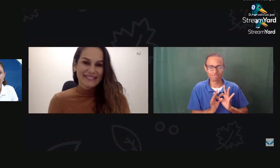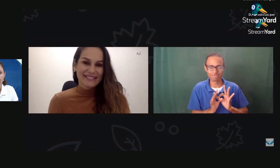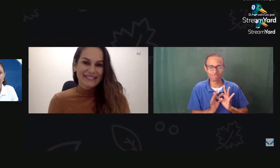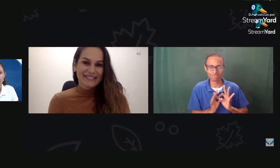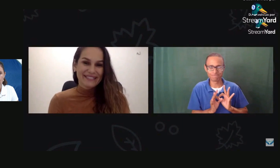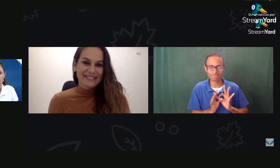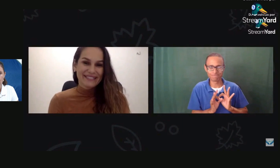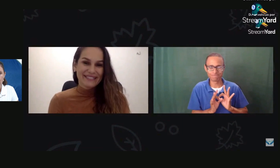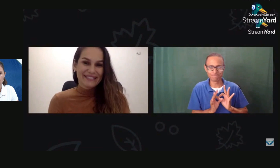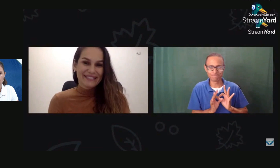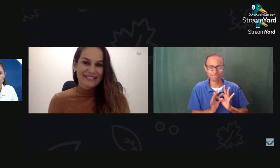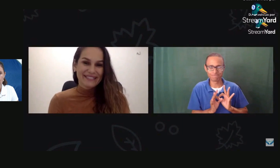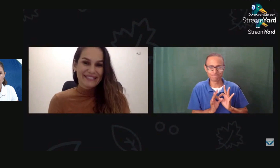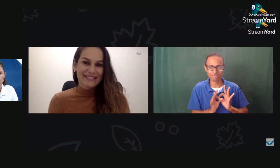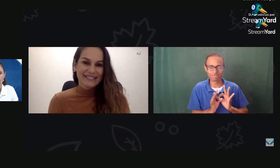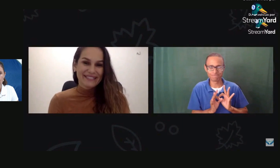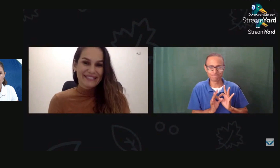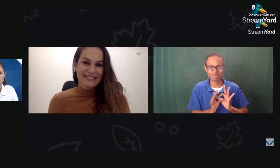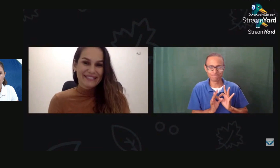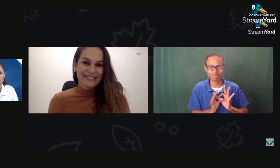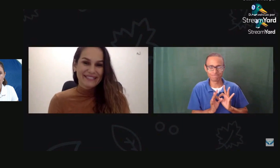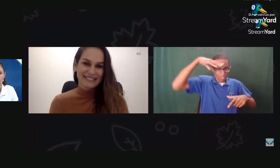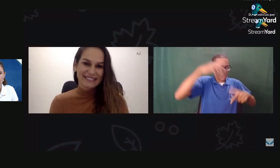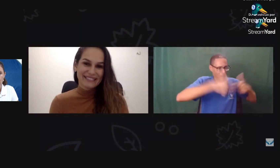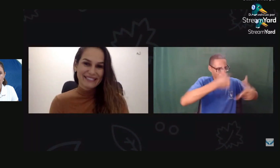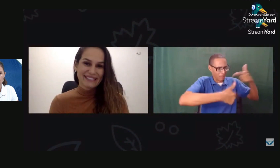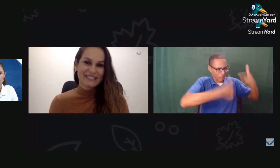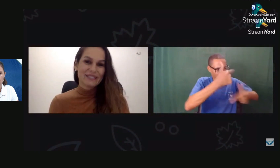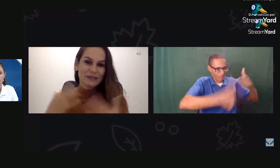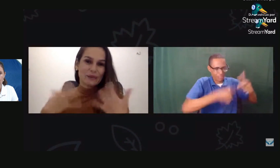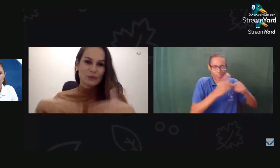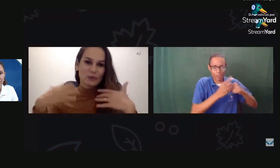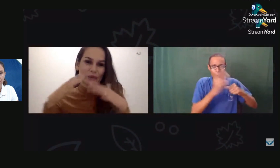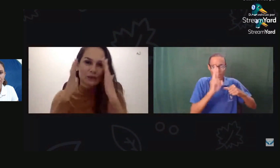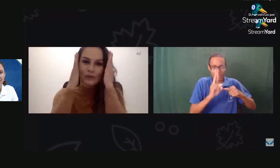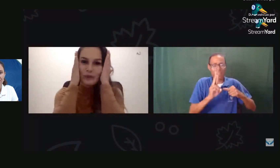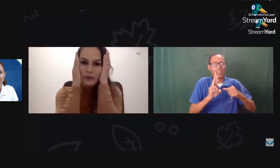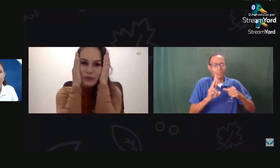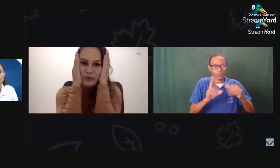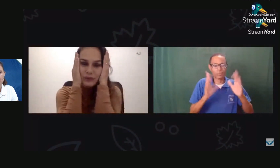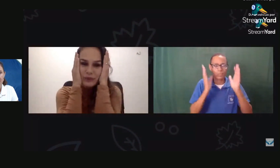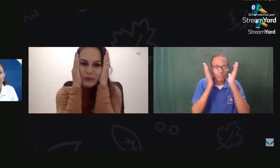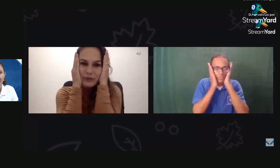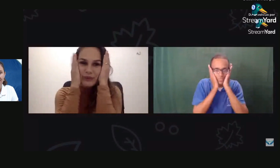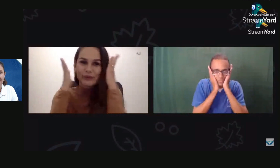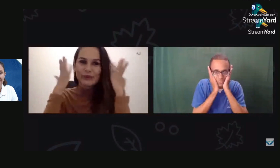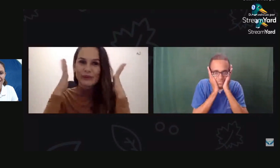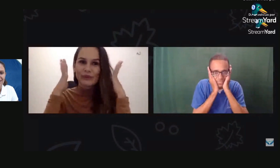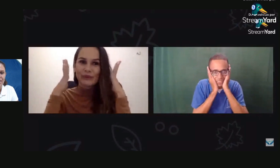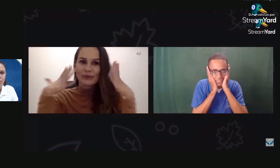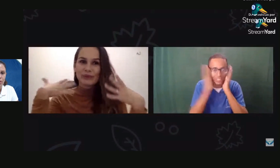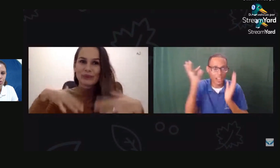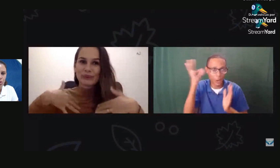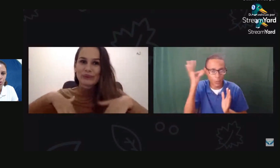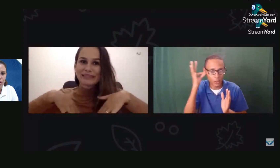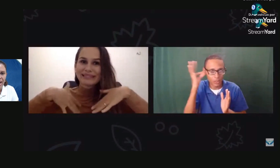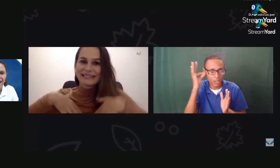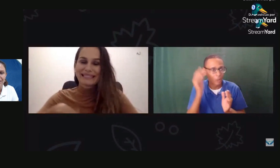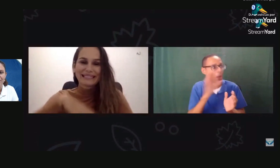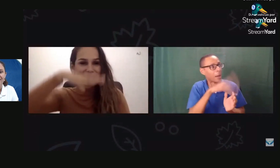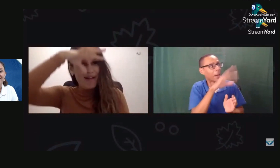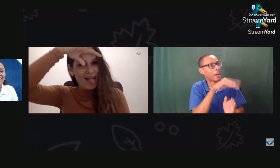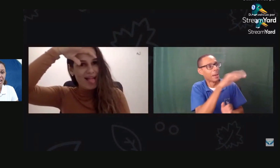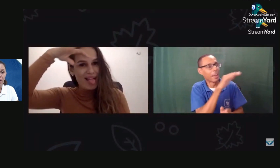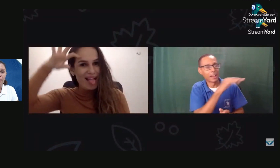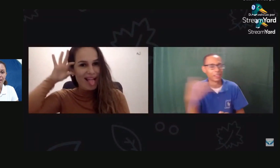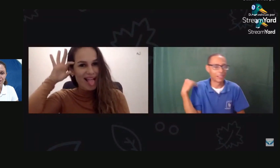contato sempre juntos. A gente sabe, né, como que é difícil esse período, né, da construção da tese, nesse período de